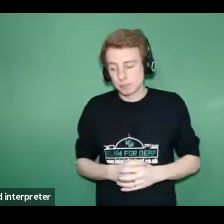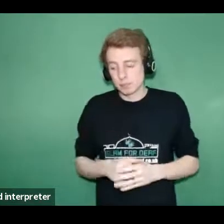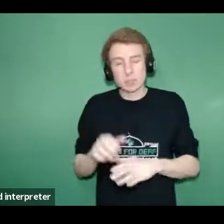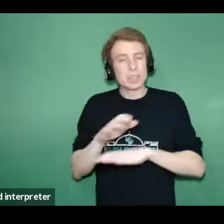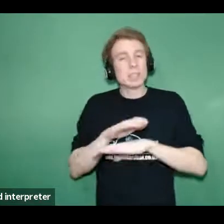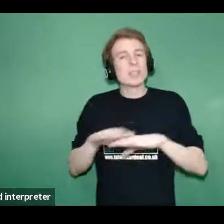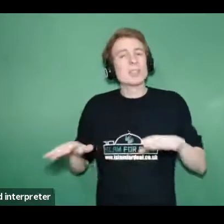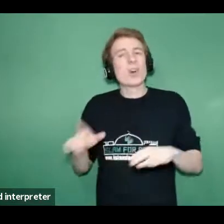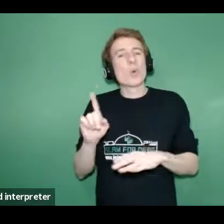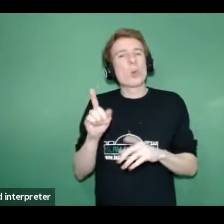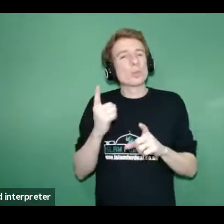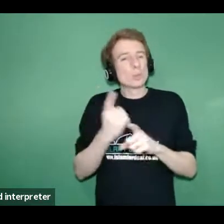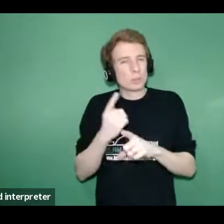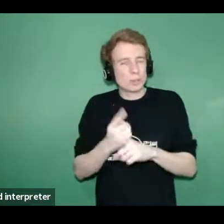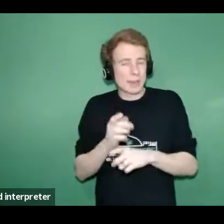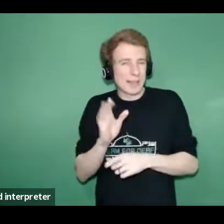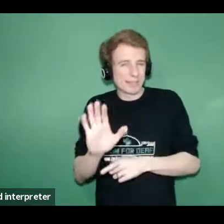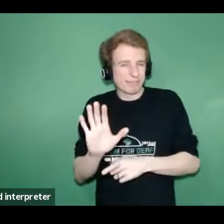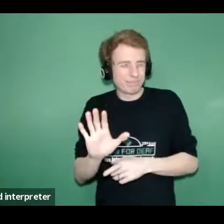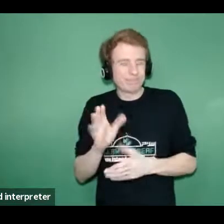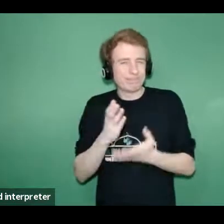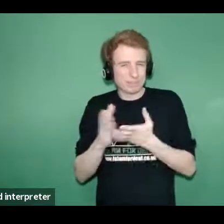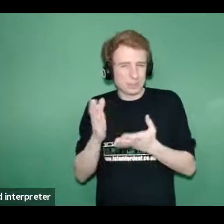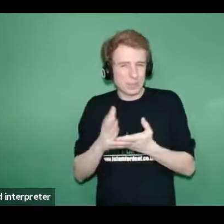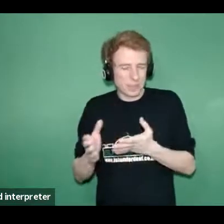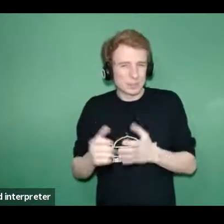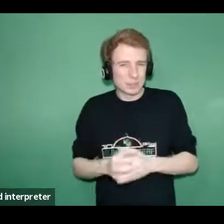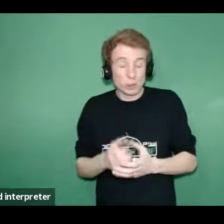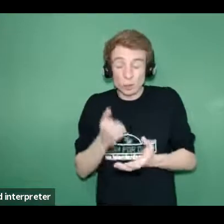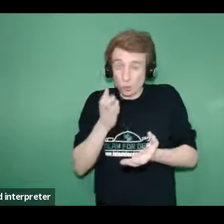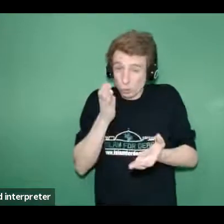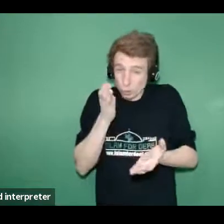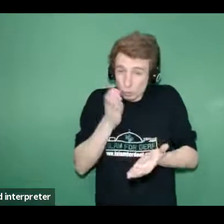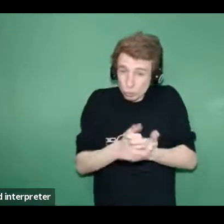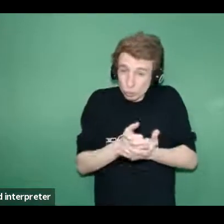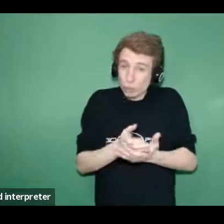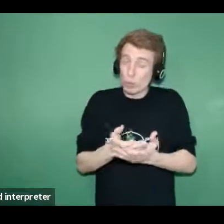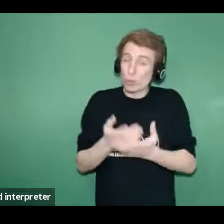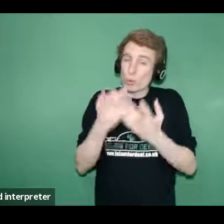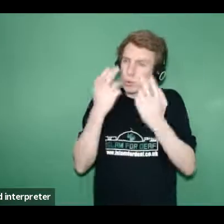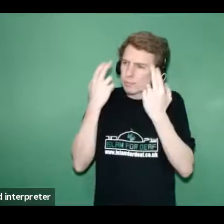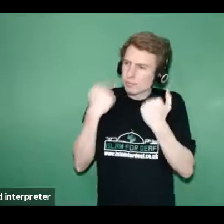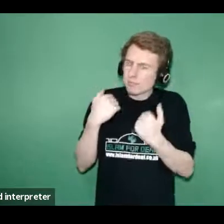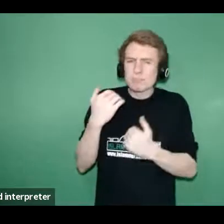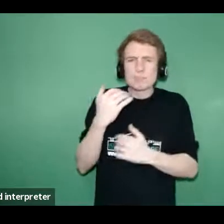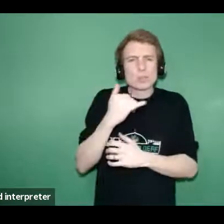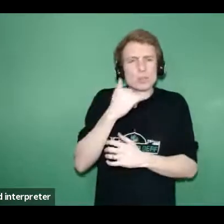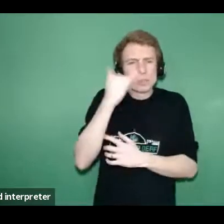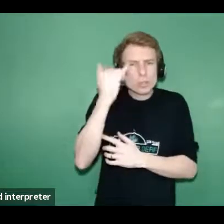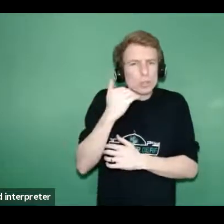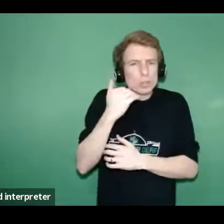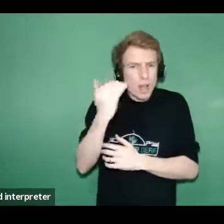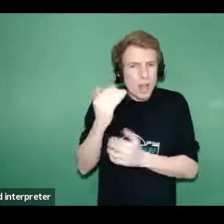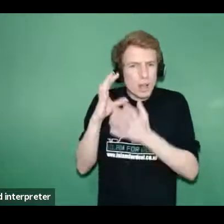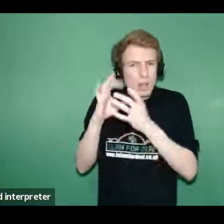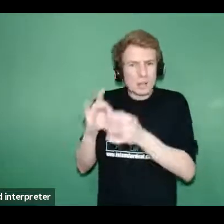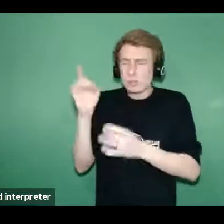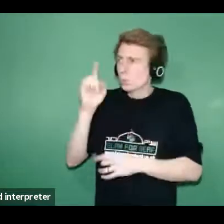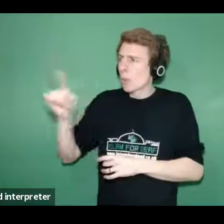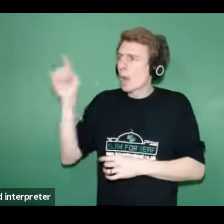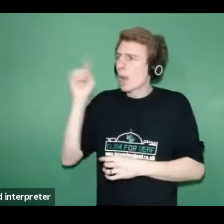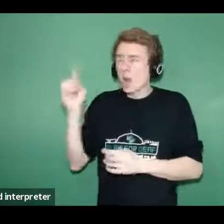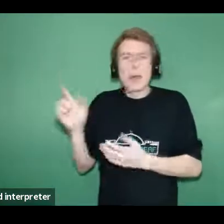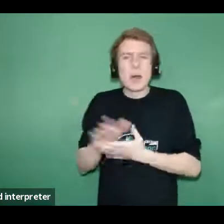have true bashfulness or shyness from Allah is that you أن تحفظ الرأس وما وعى،